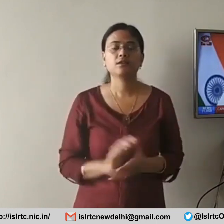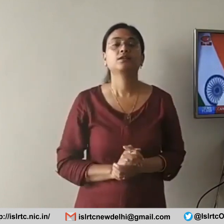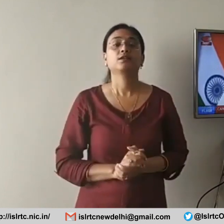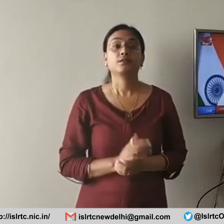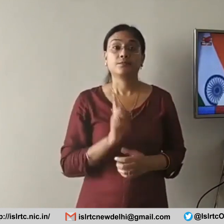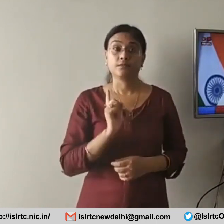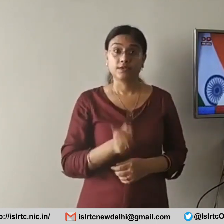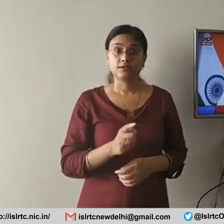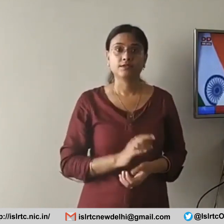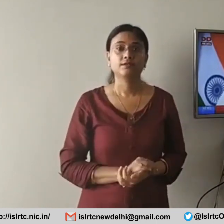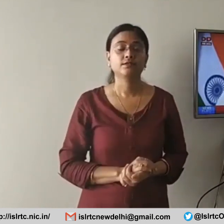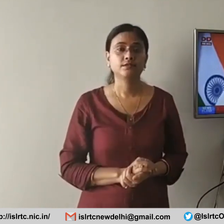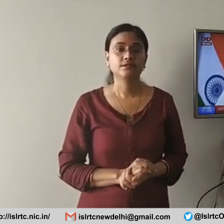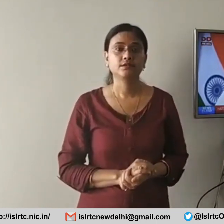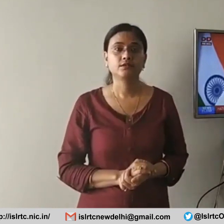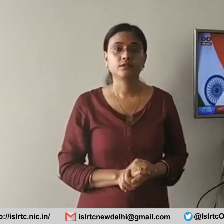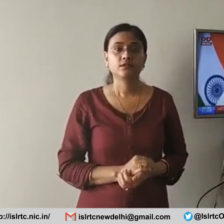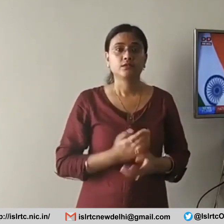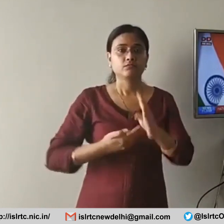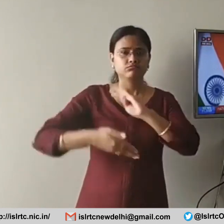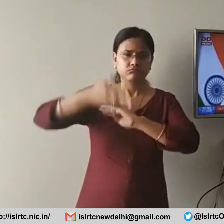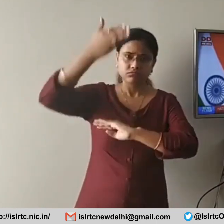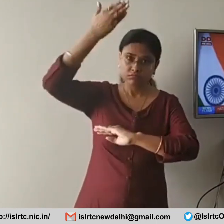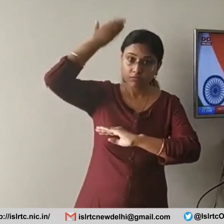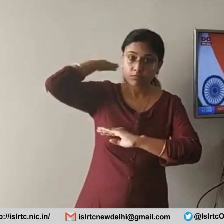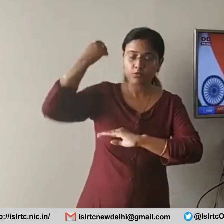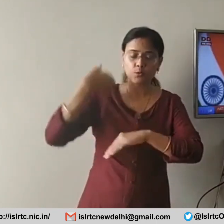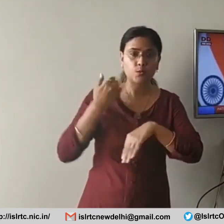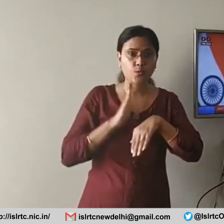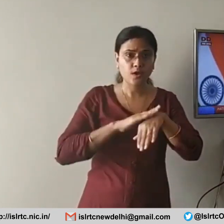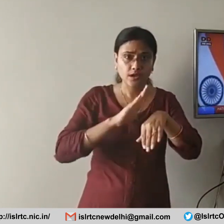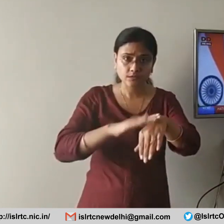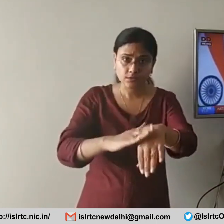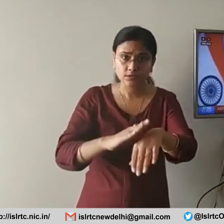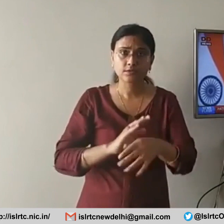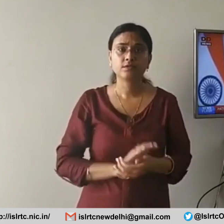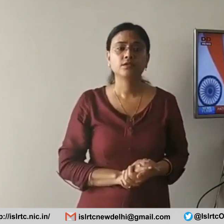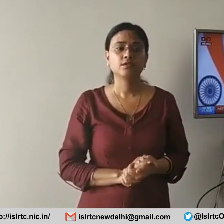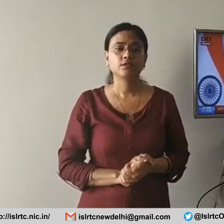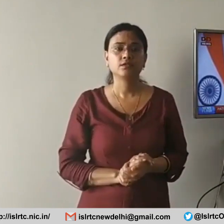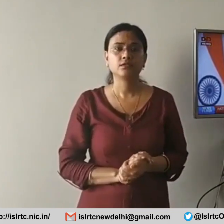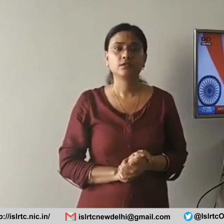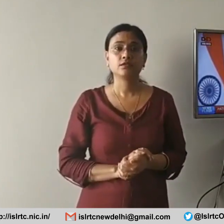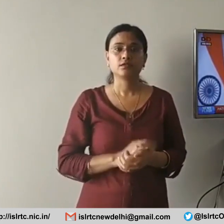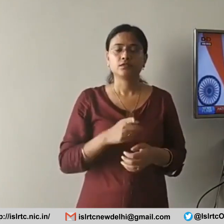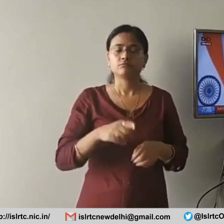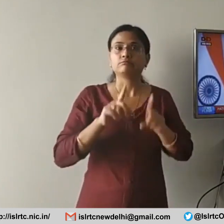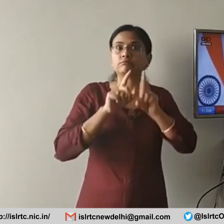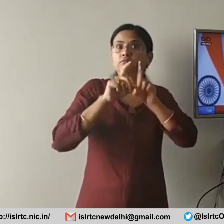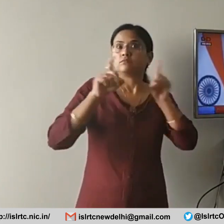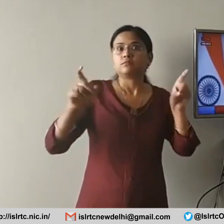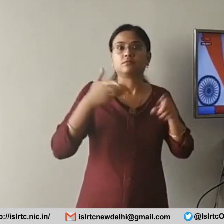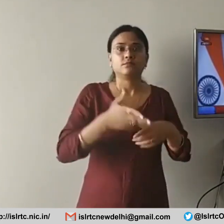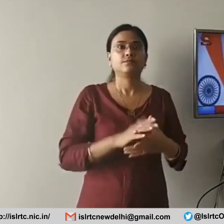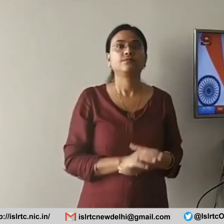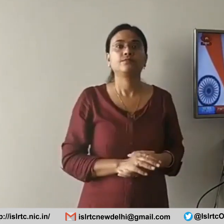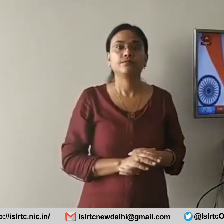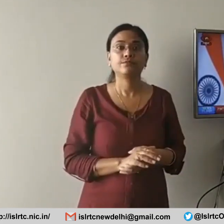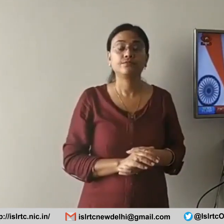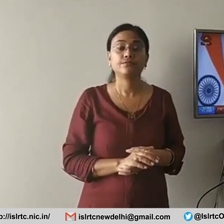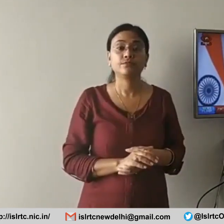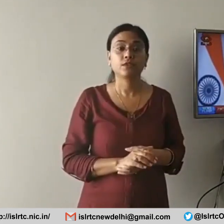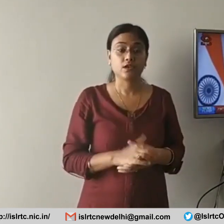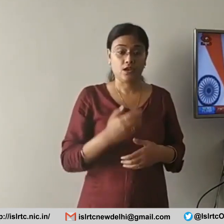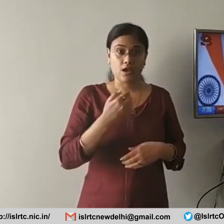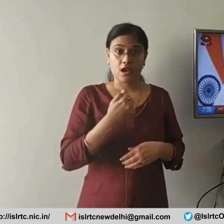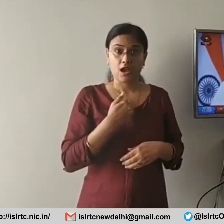लेकिन बीते दिनों के अनुभवों से ये साफ है कि हमने